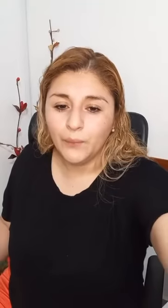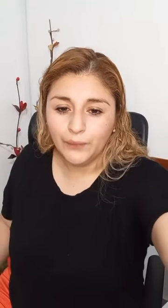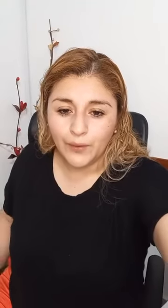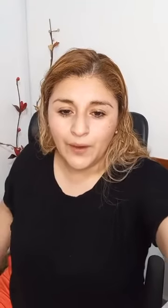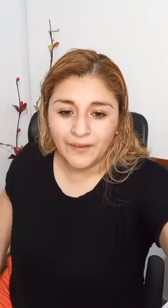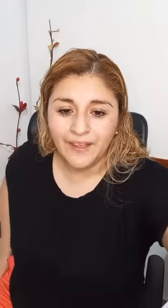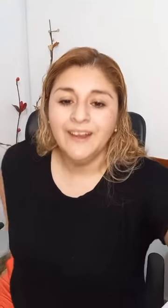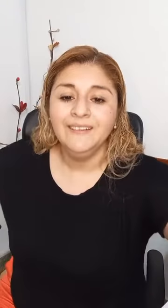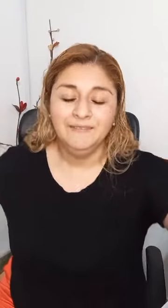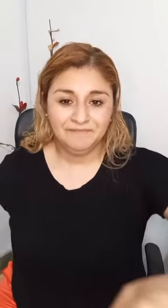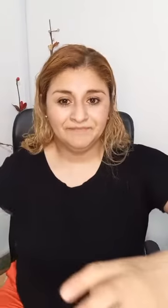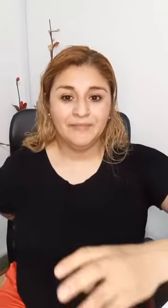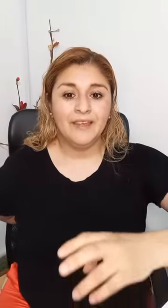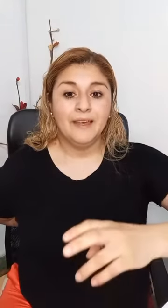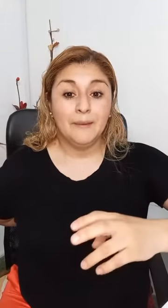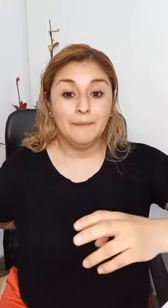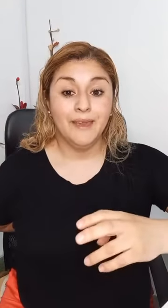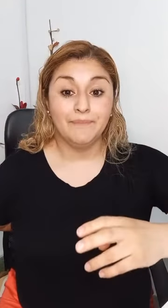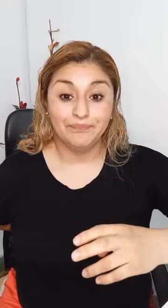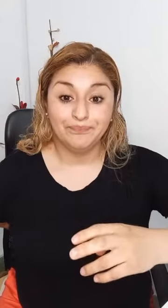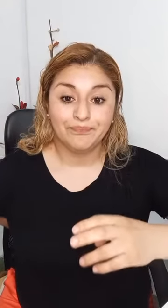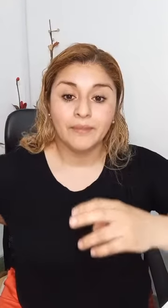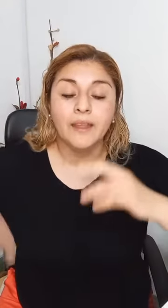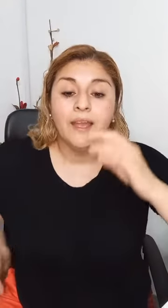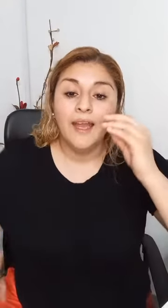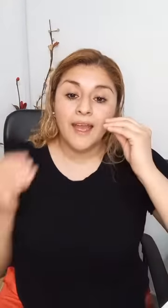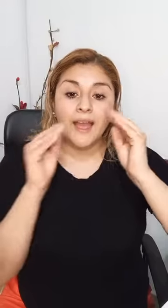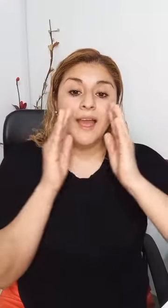Pregunto, a ver, bien.